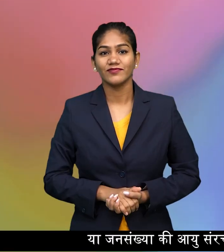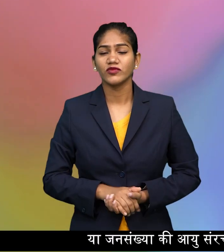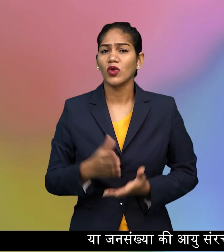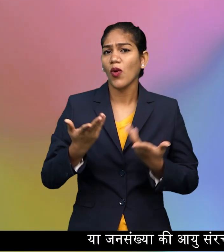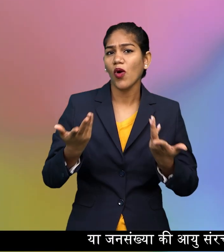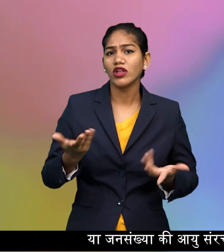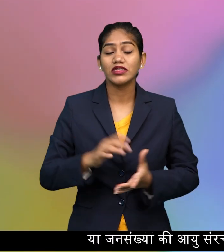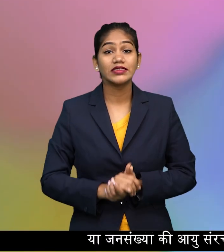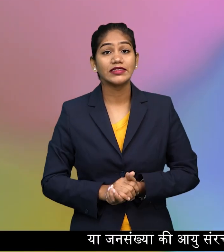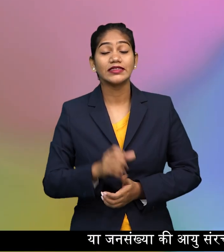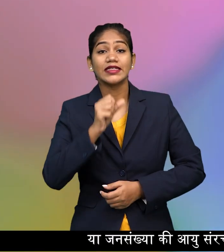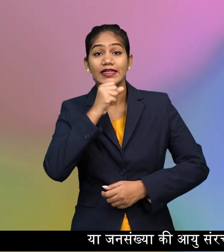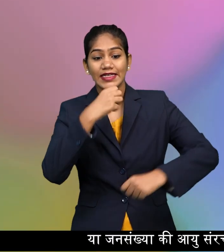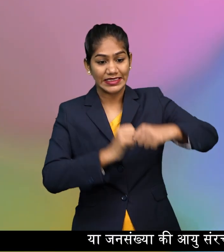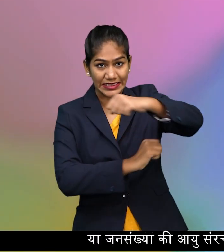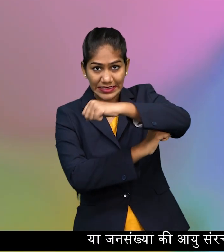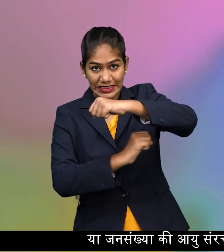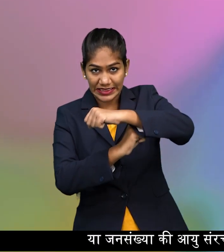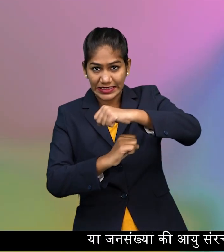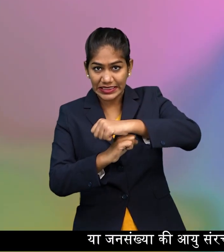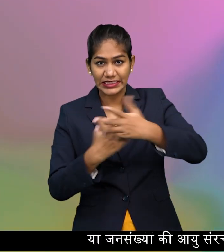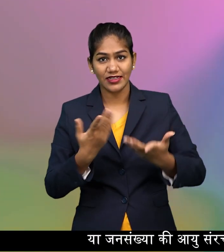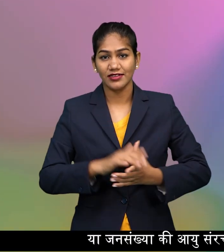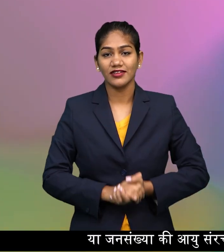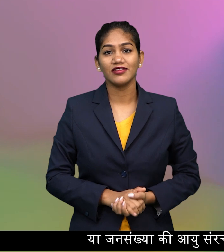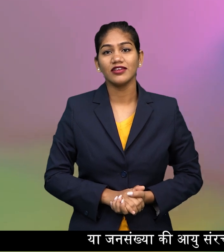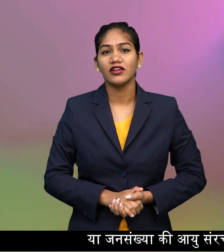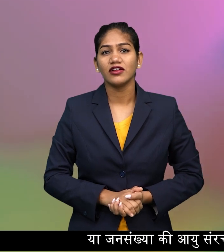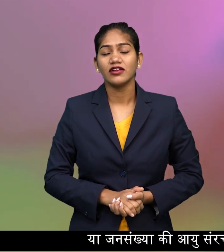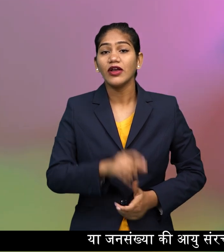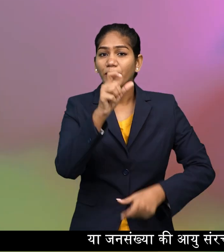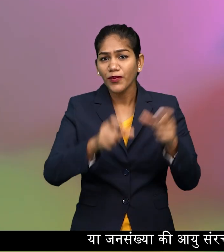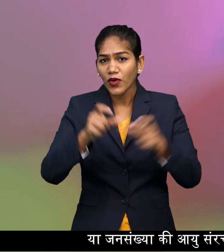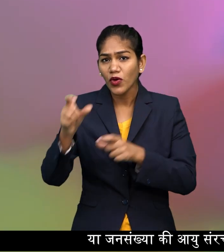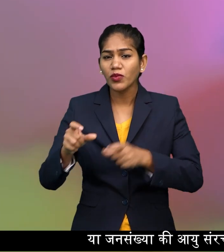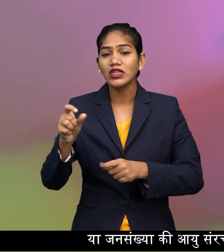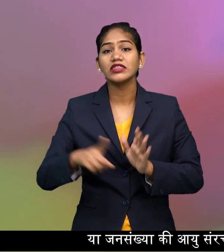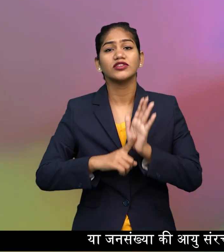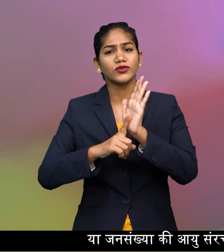या जनसंख्या की आयु संरचना किसी देश में विभिन्न आयु समूहों में